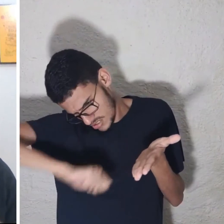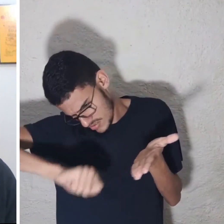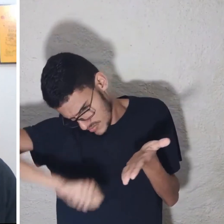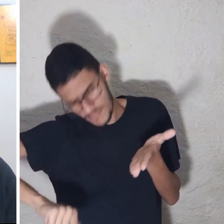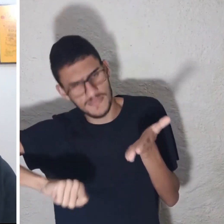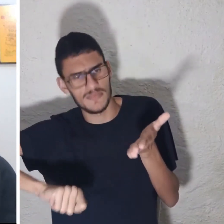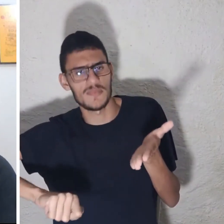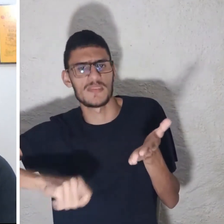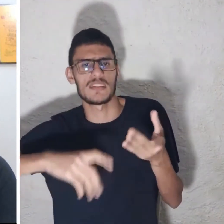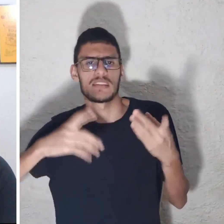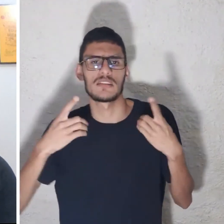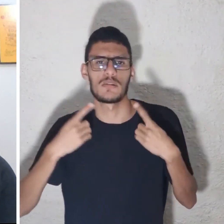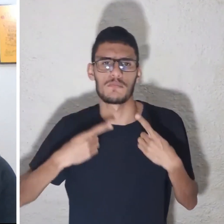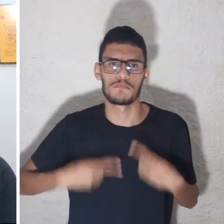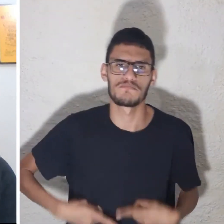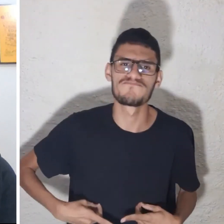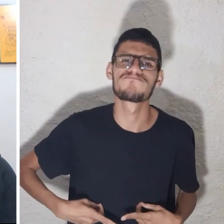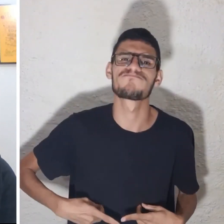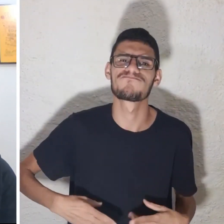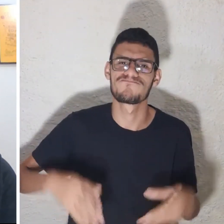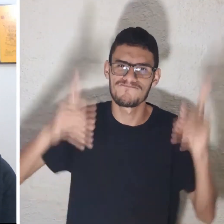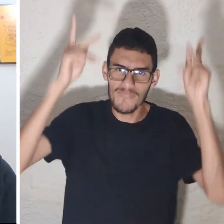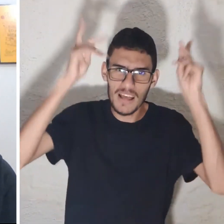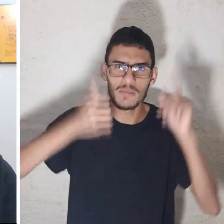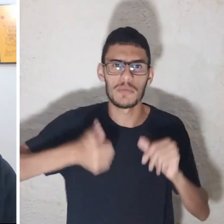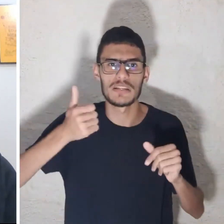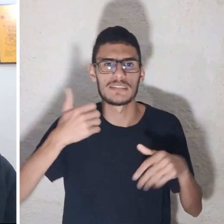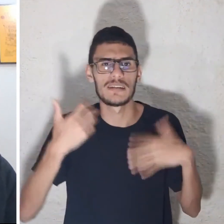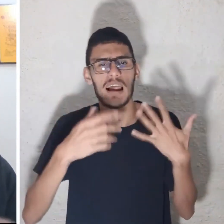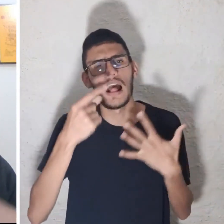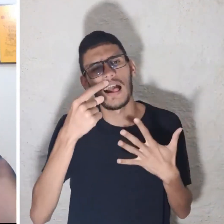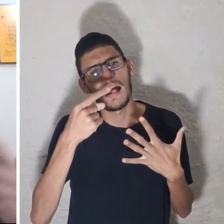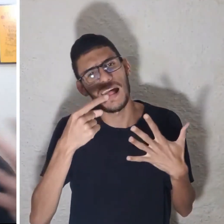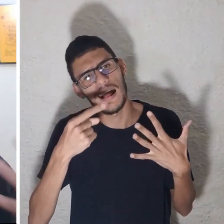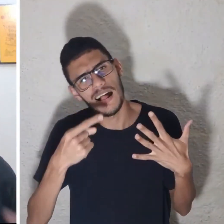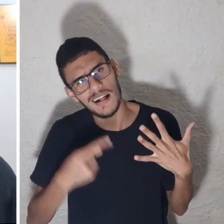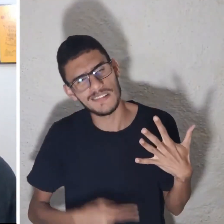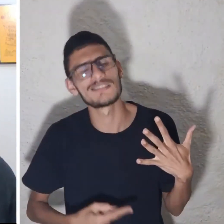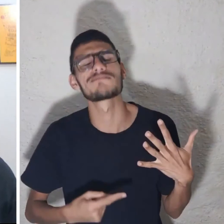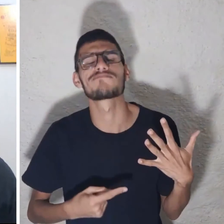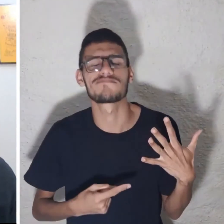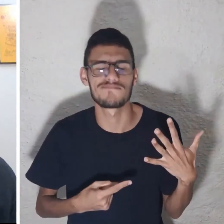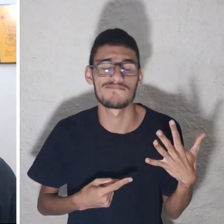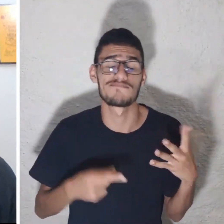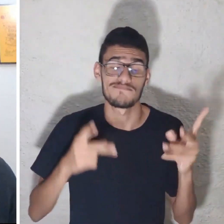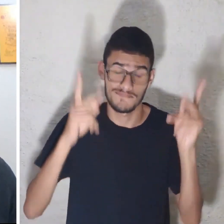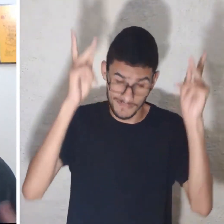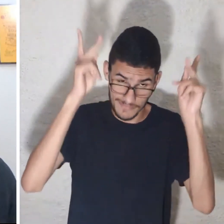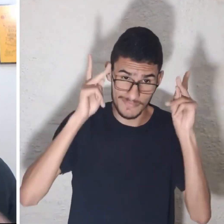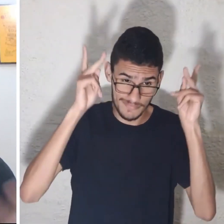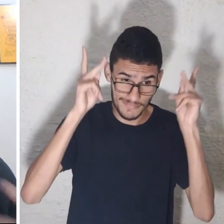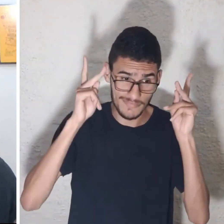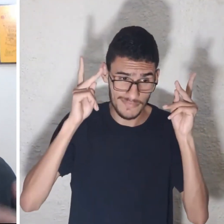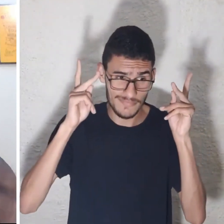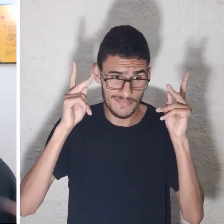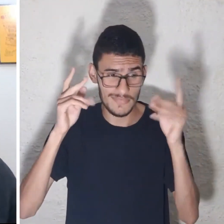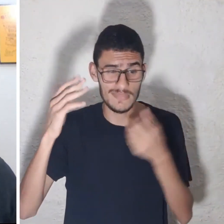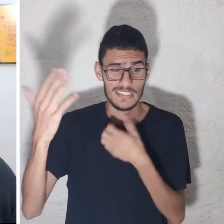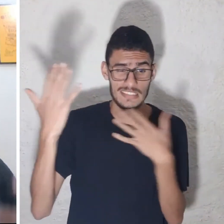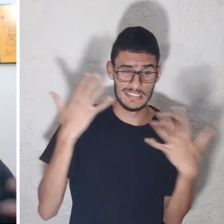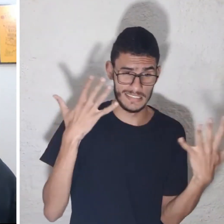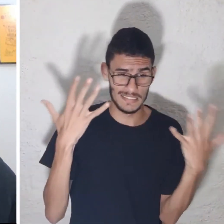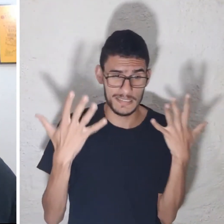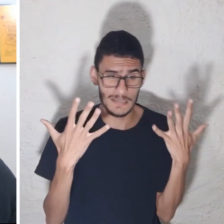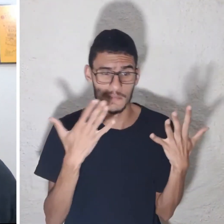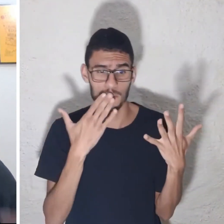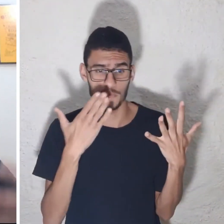a acusação recaiu justamente sobre o próprio Dom Pedro, né? Então, por conta de tudo isso, o Dom Pedro então foi cada vez